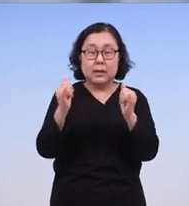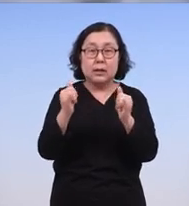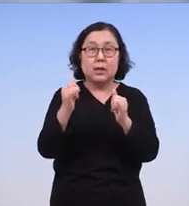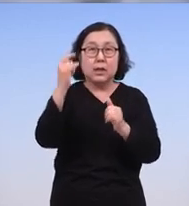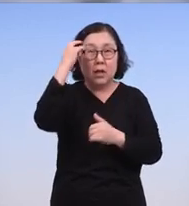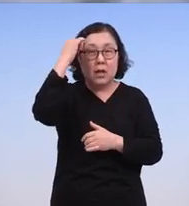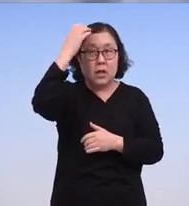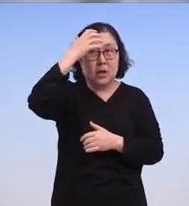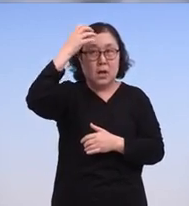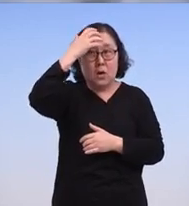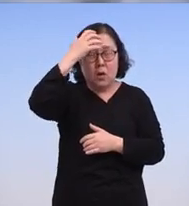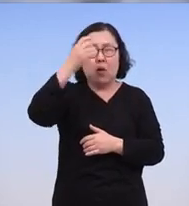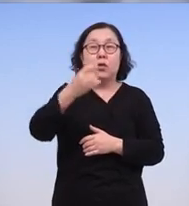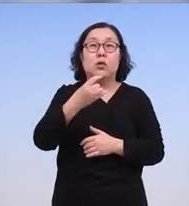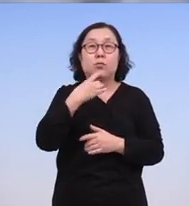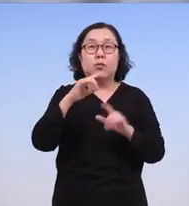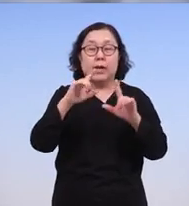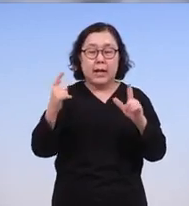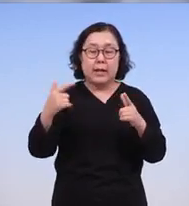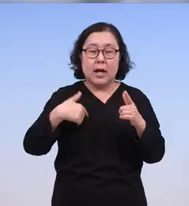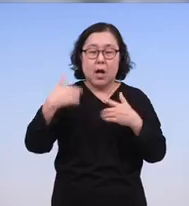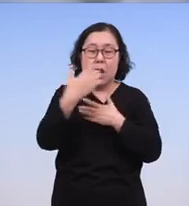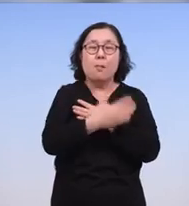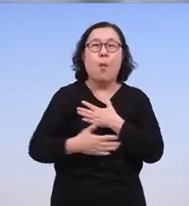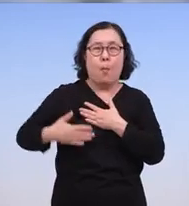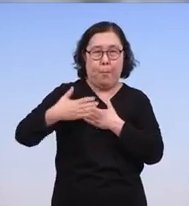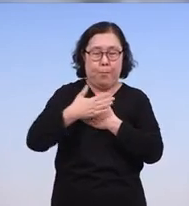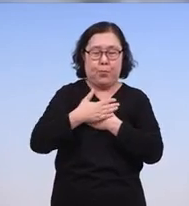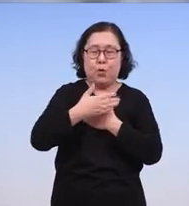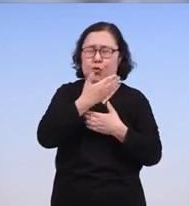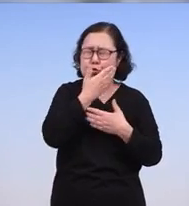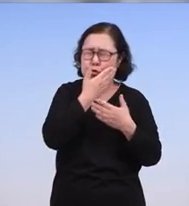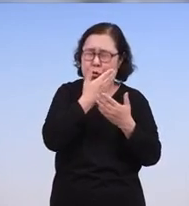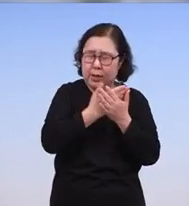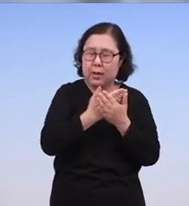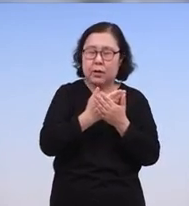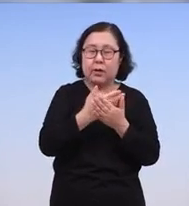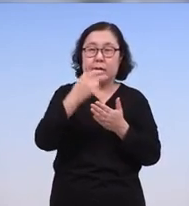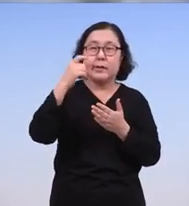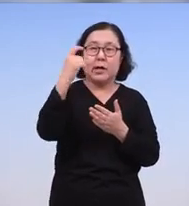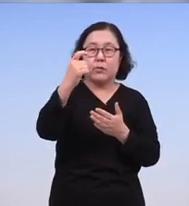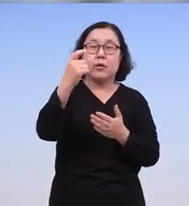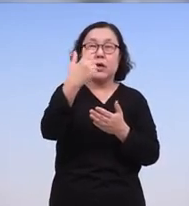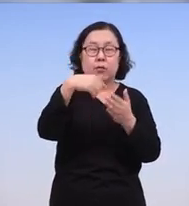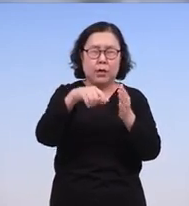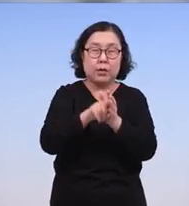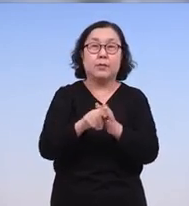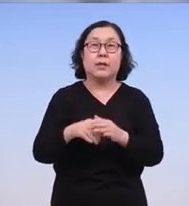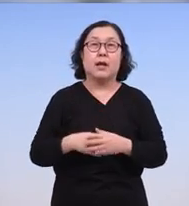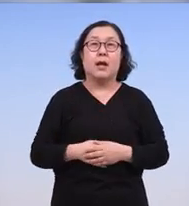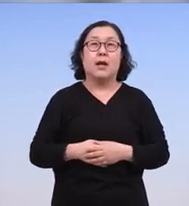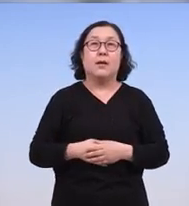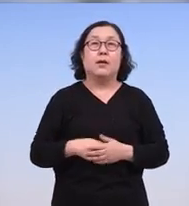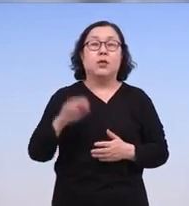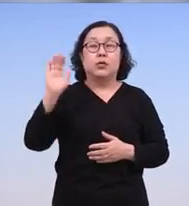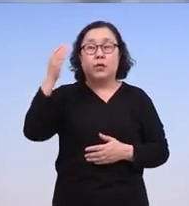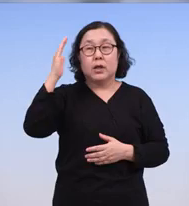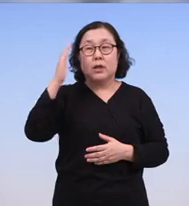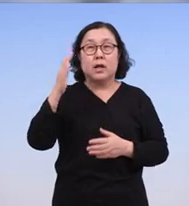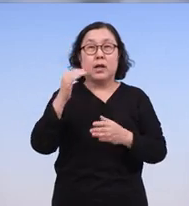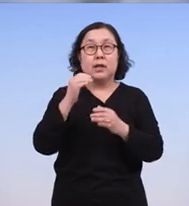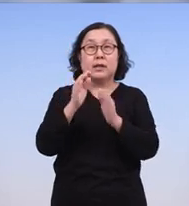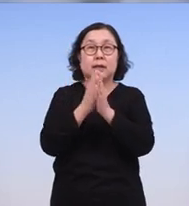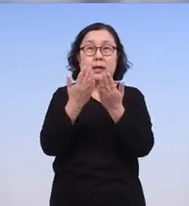인간은 영혼뿐만 아니라 몸도 중요하다는 사실을 강조하기 위한 겁니다. 이게 무슨 말인가 하면은요, 최근에 나온